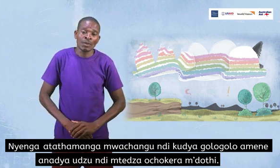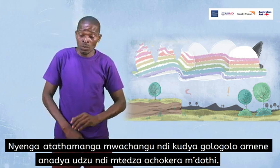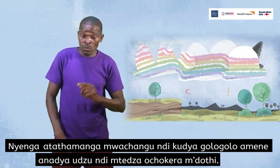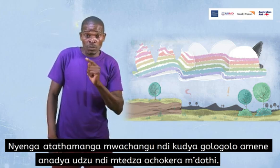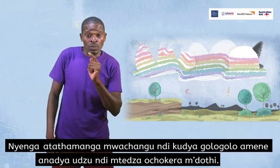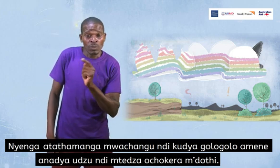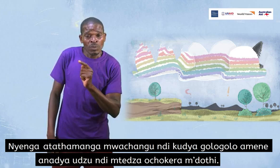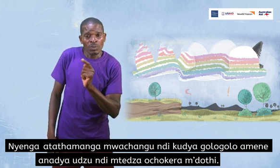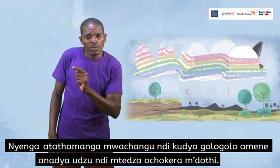dothi.